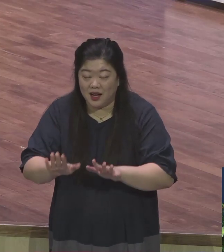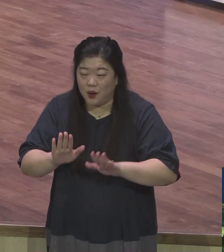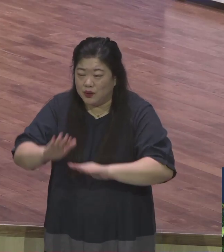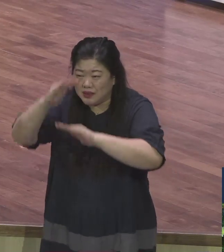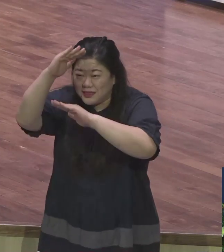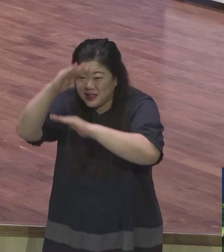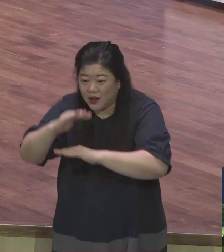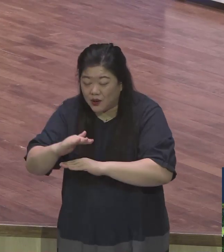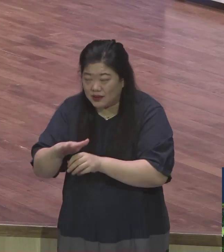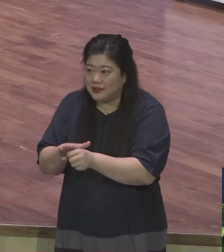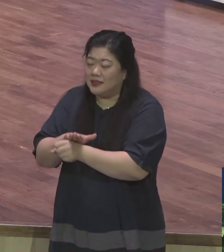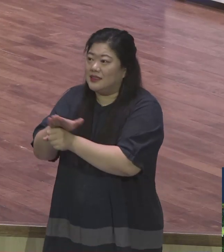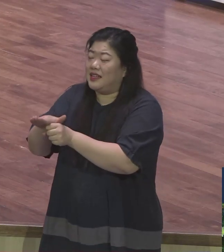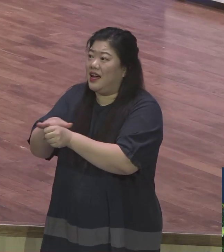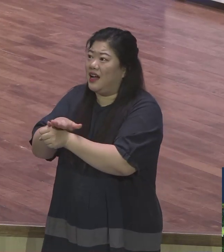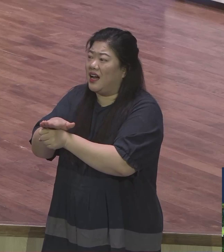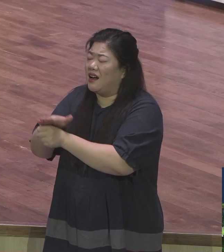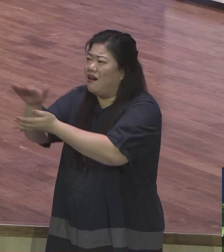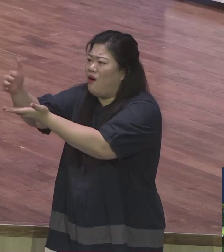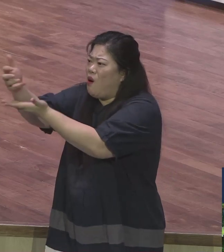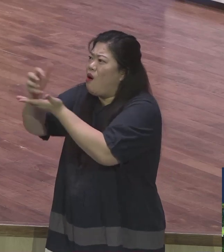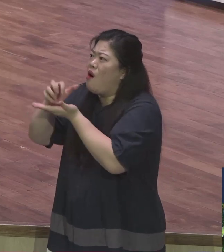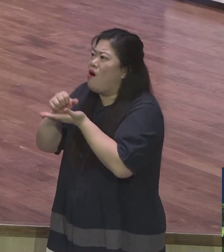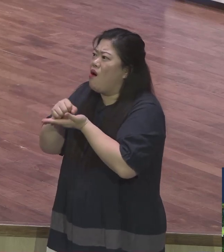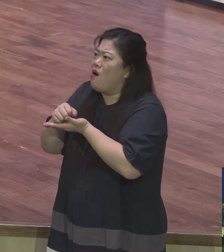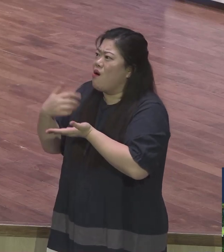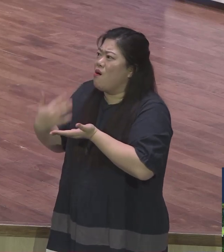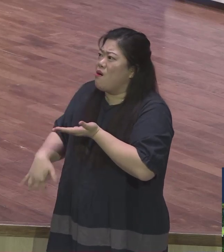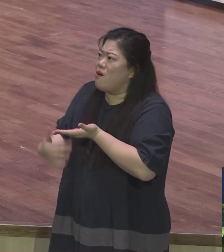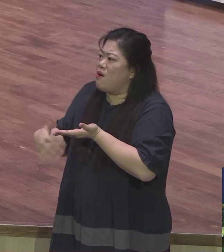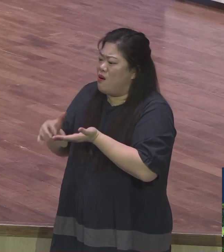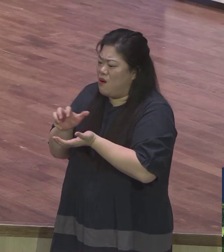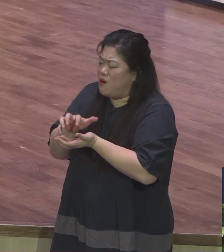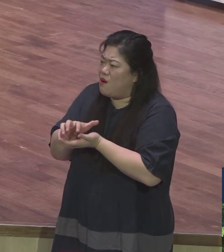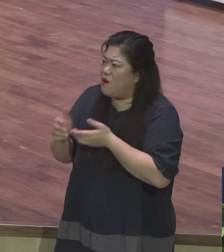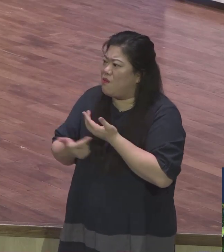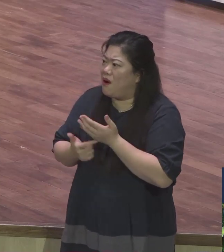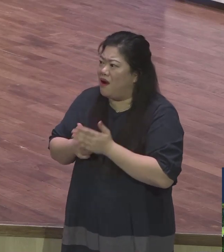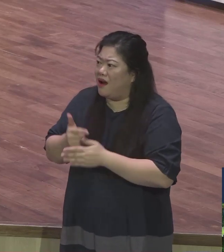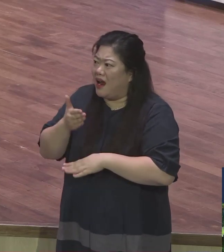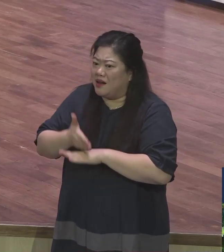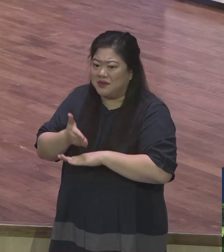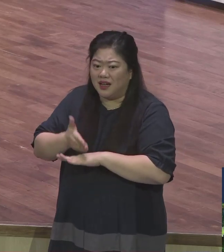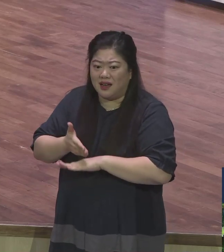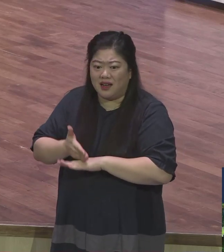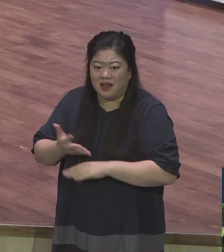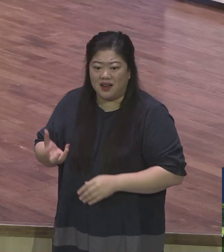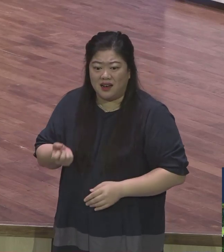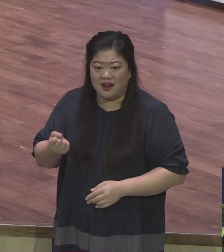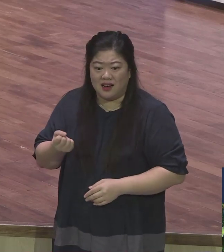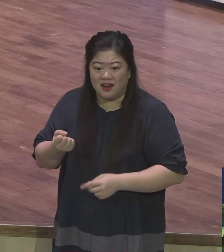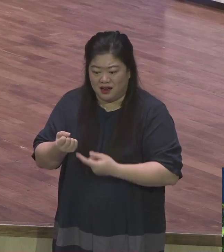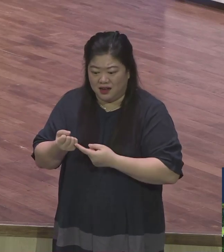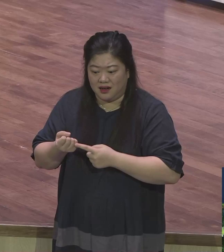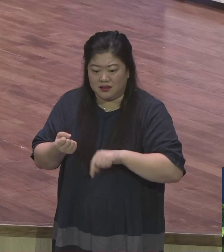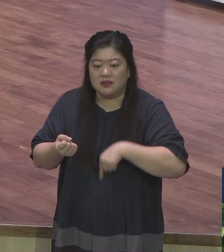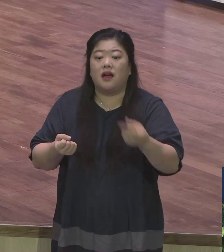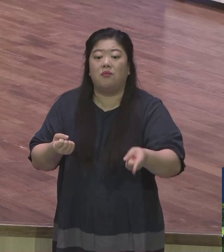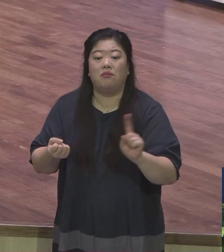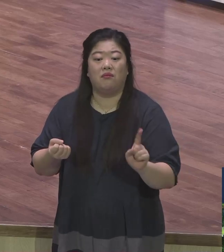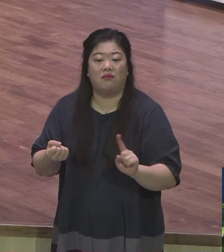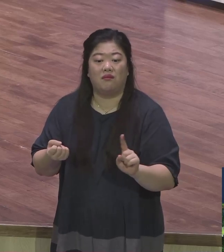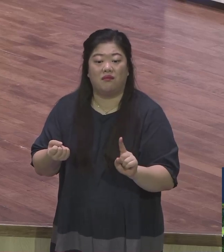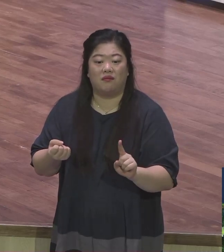표현하자면 사랑의 빚진자 그래서 우리는 빚진자에요. 사랑의 빚진자 우리가 이런